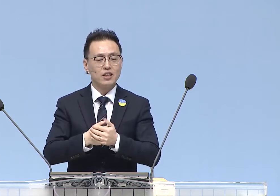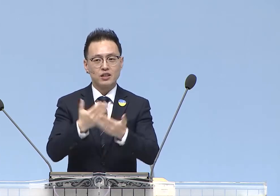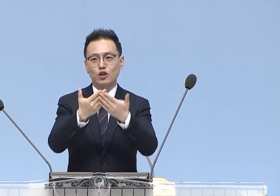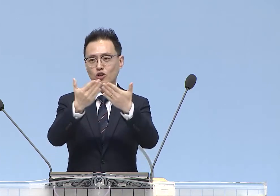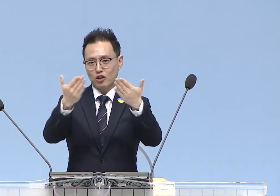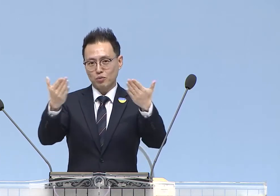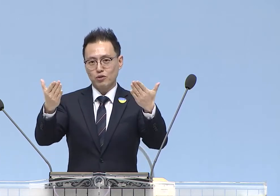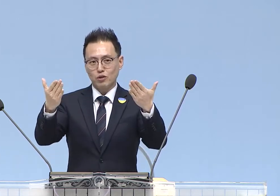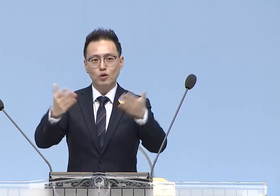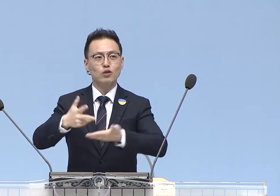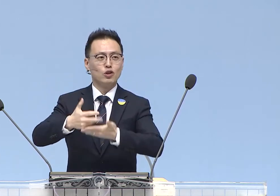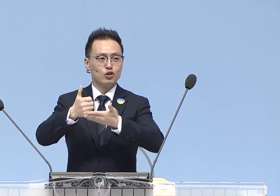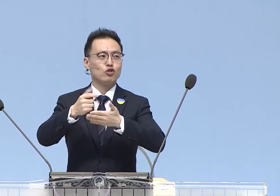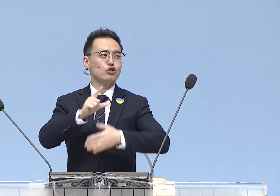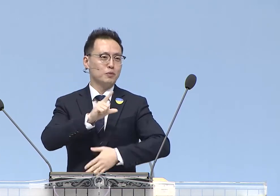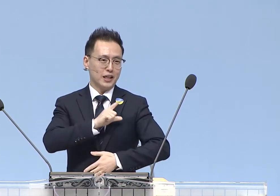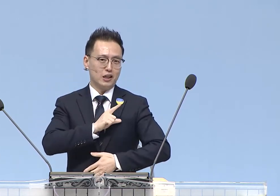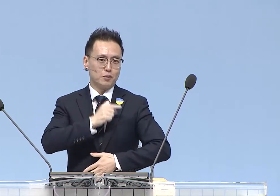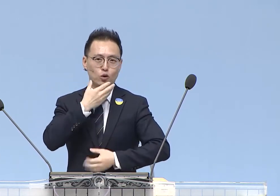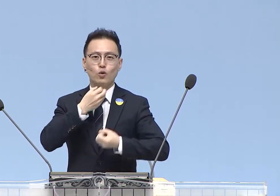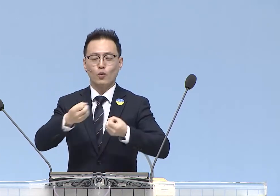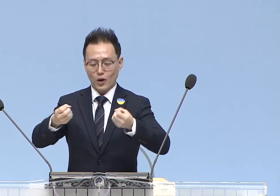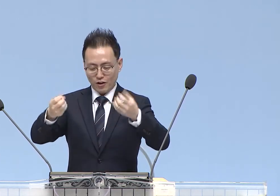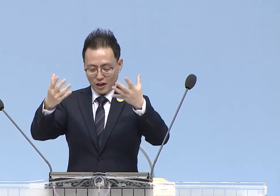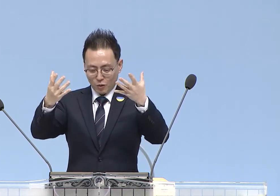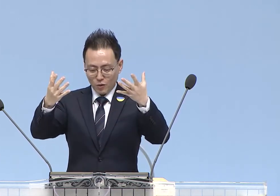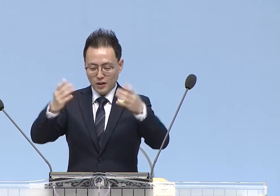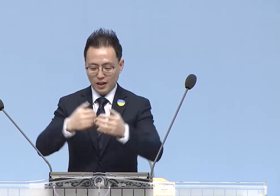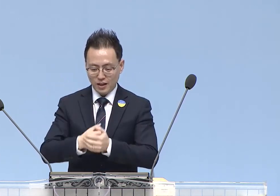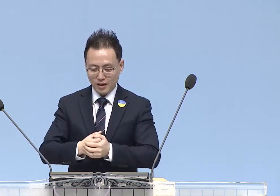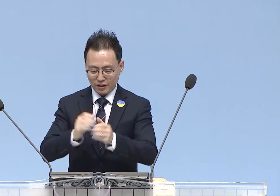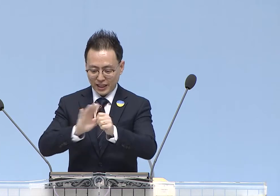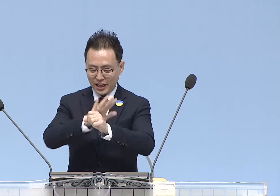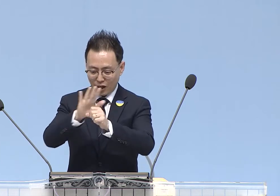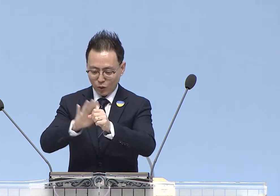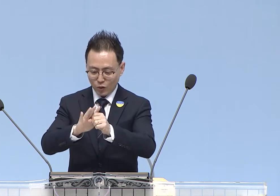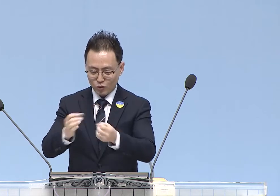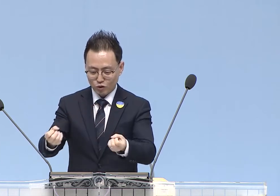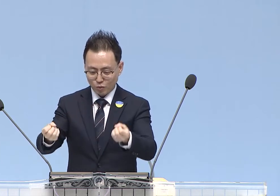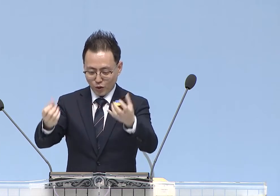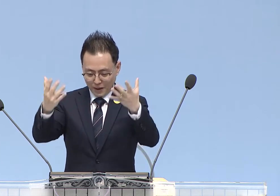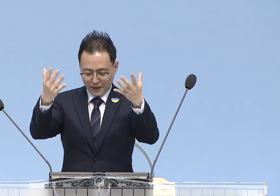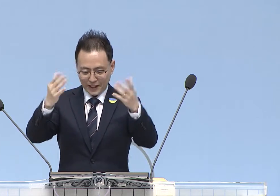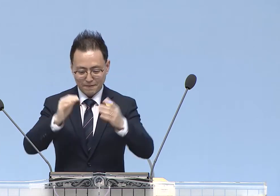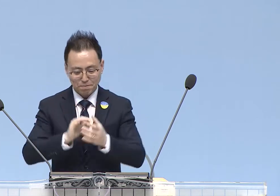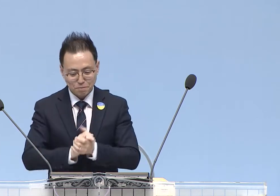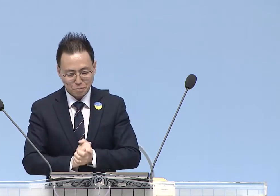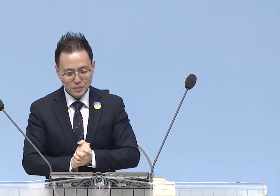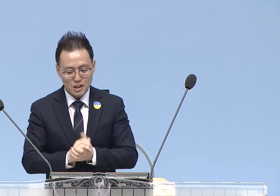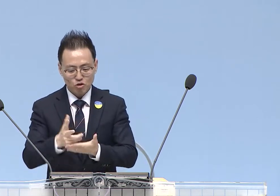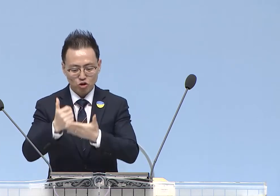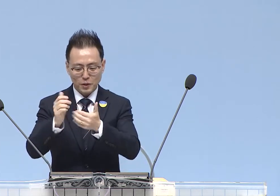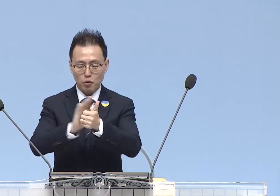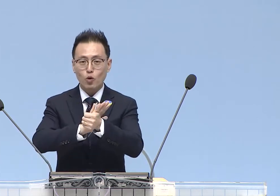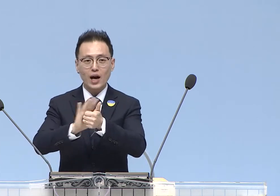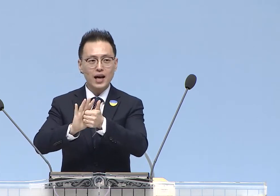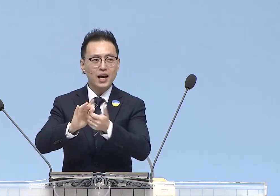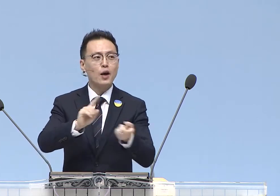그런 여러분들도 주님의 이름으로 환영하고 사랑하고 축복합니다. 주님의 위로와